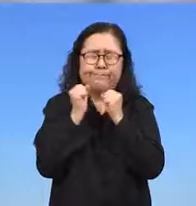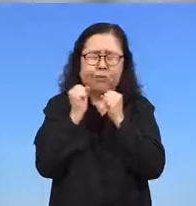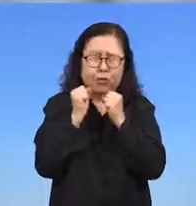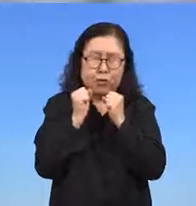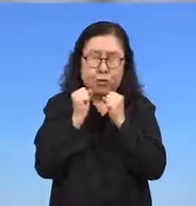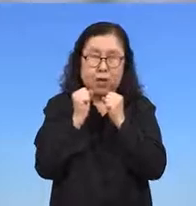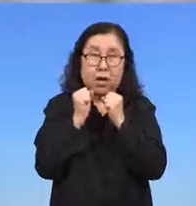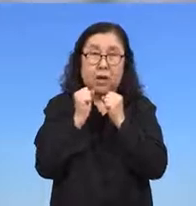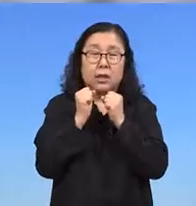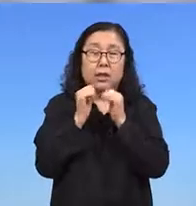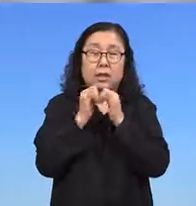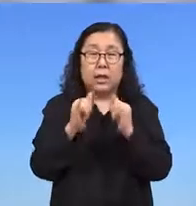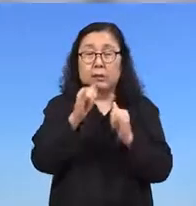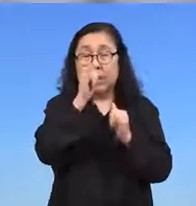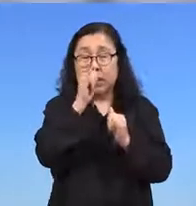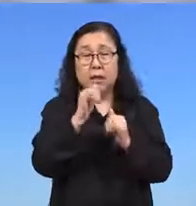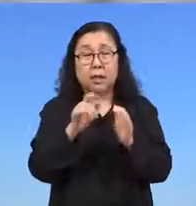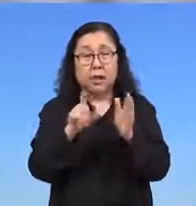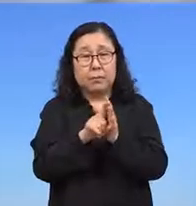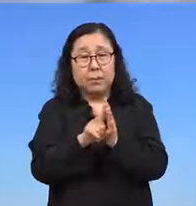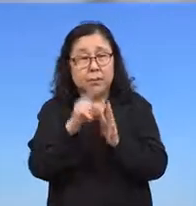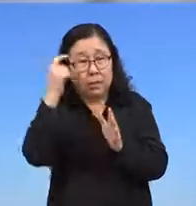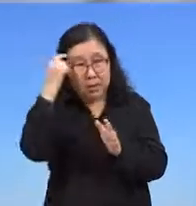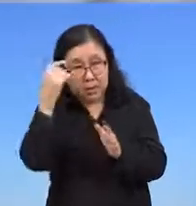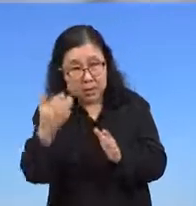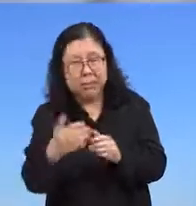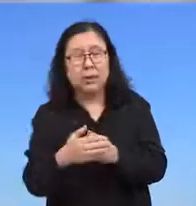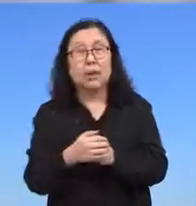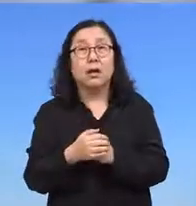추워서 떨고 있는 분이 계시다면 이거 믿으시겠습니까?